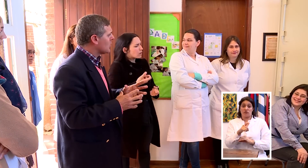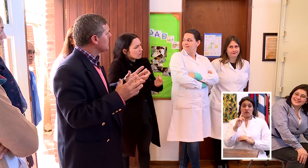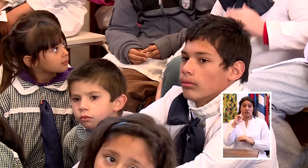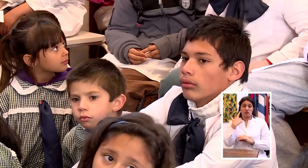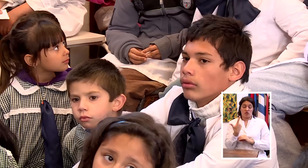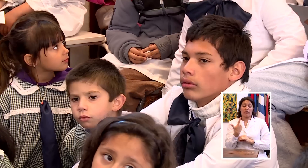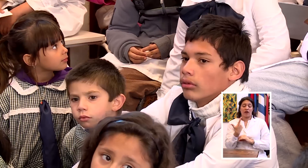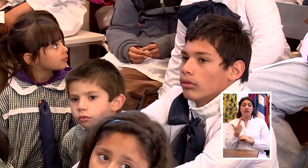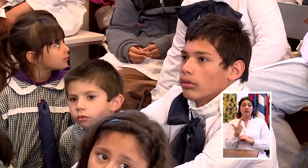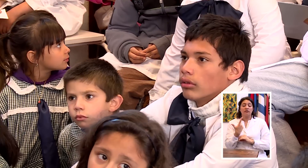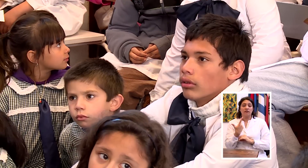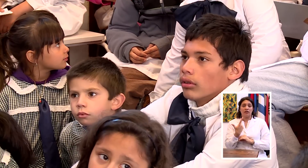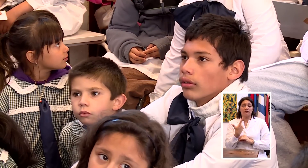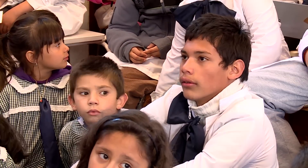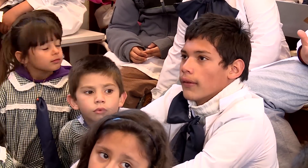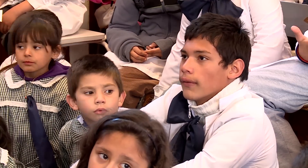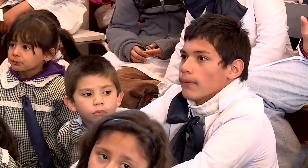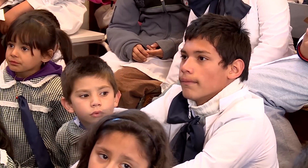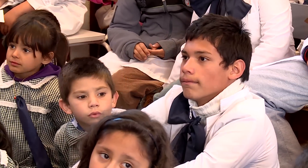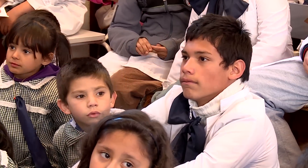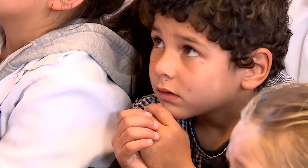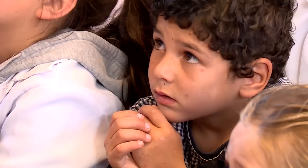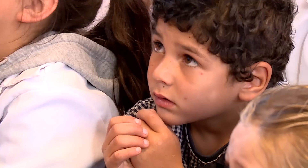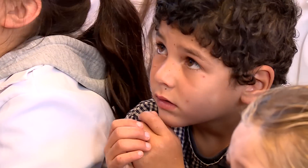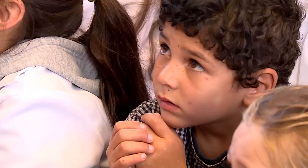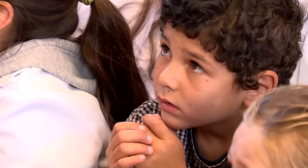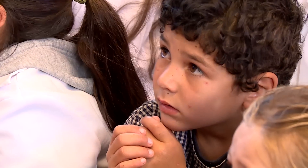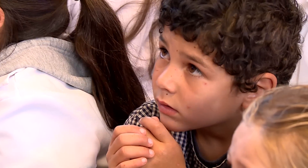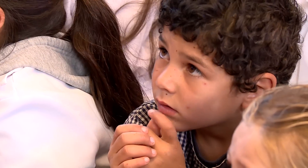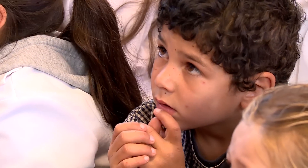de ese miembro familiar que es sordo.